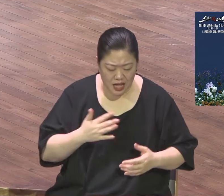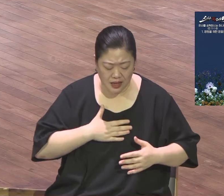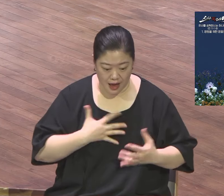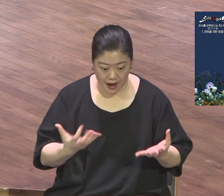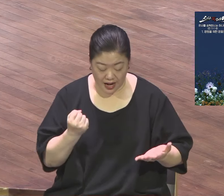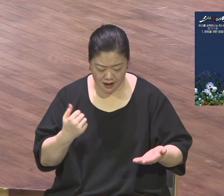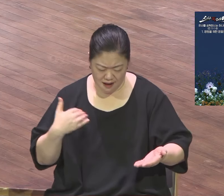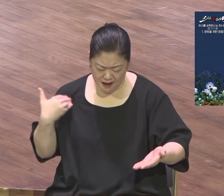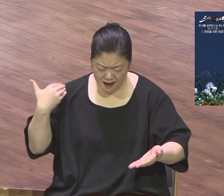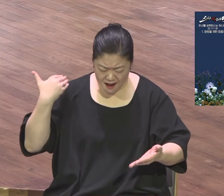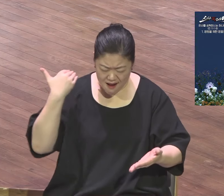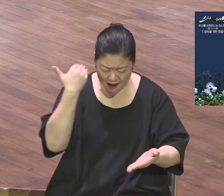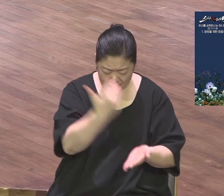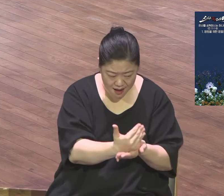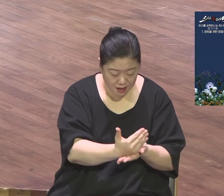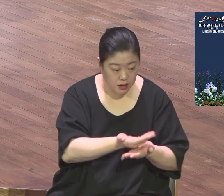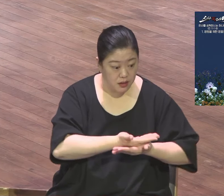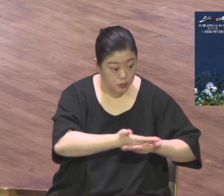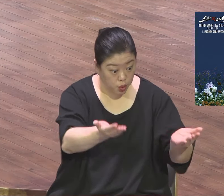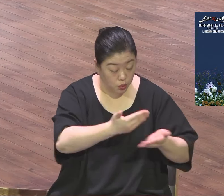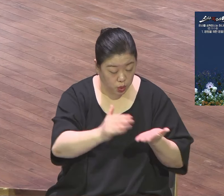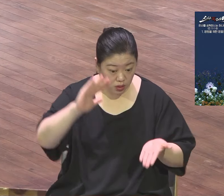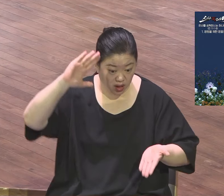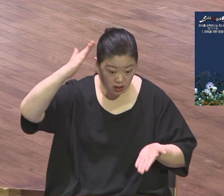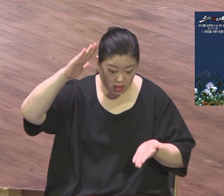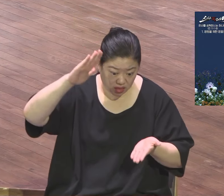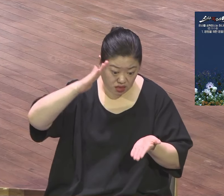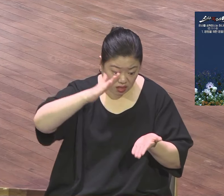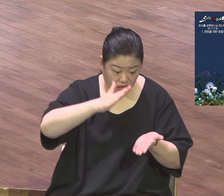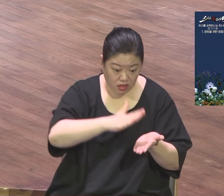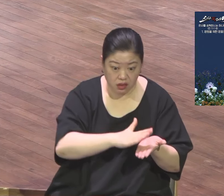돼요. 그래서 역설적으로라고 말을 주라.